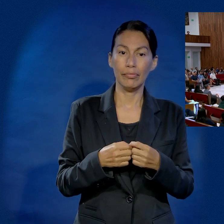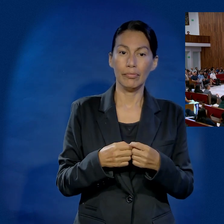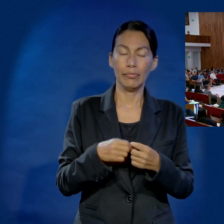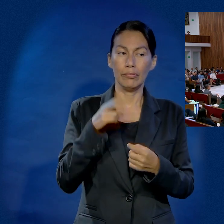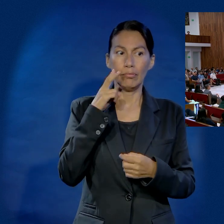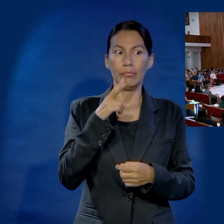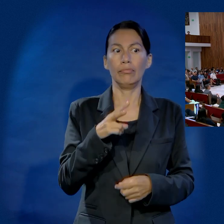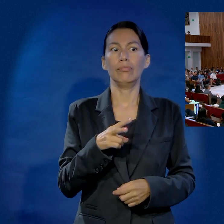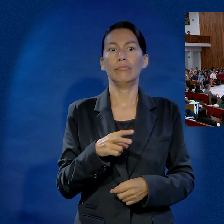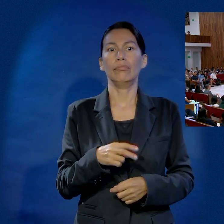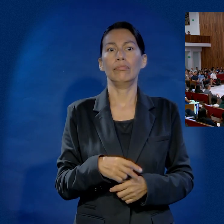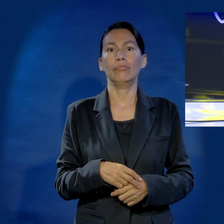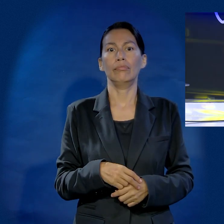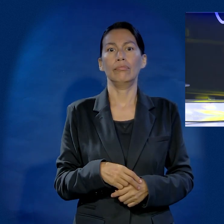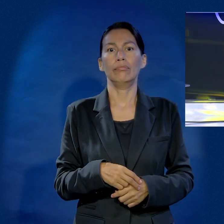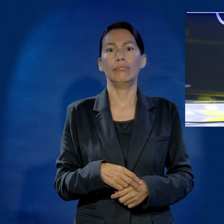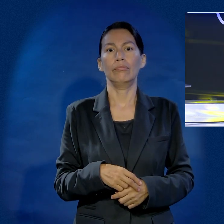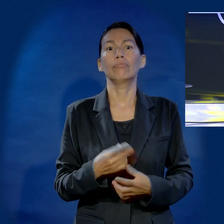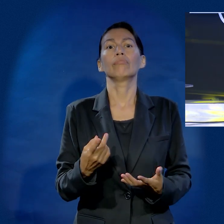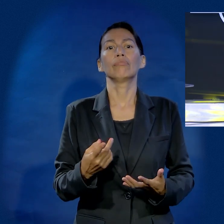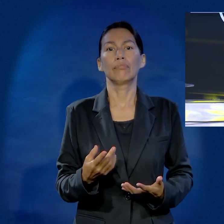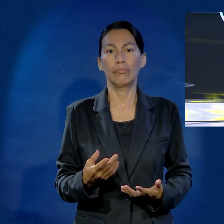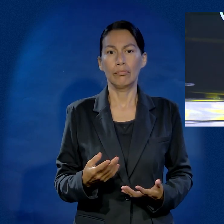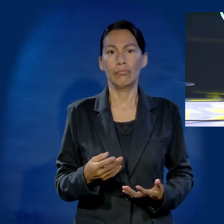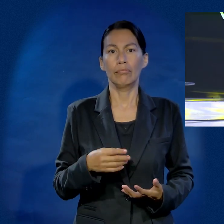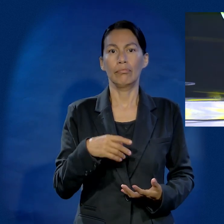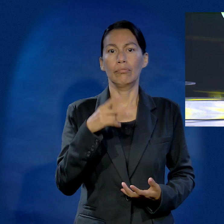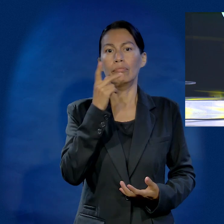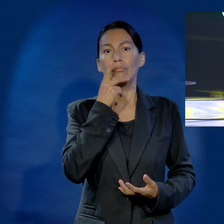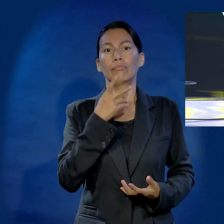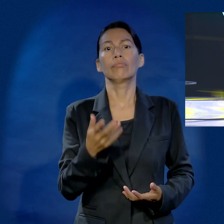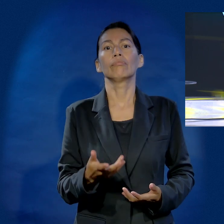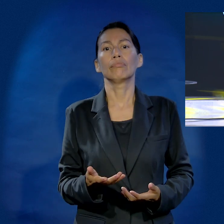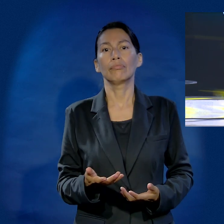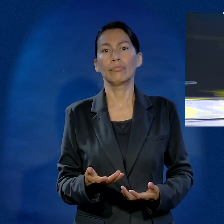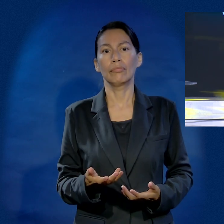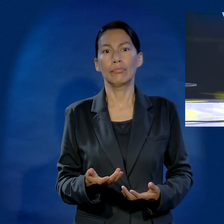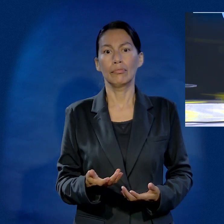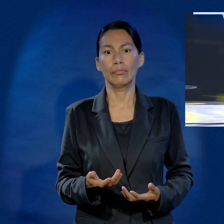así pesada. ¿Qué hubo, pastor?